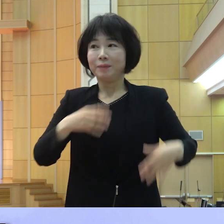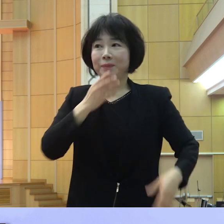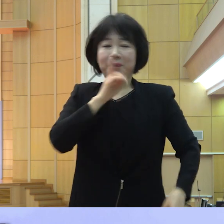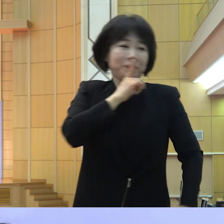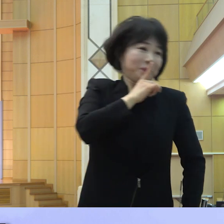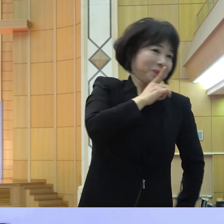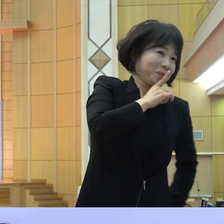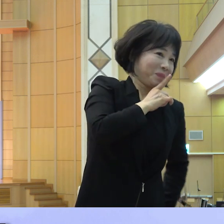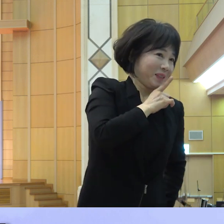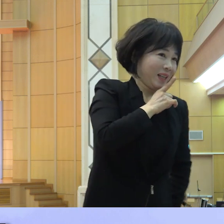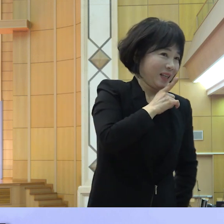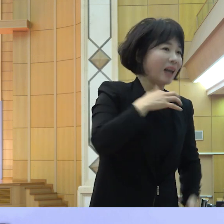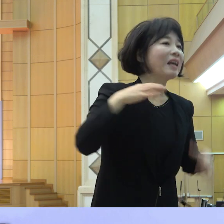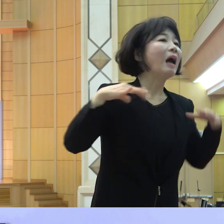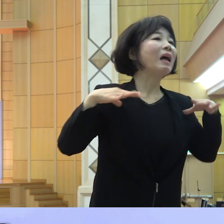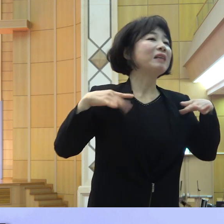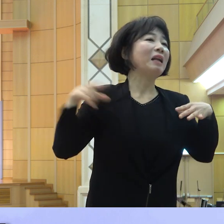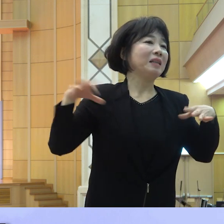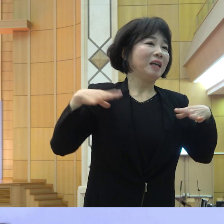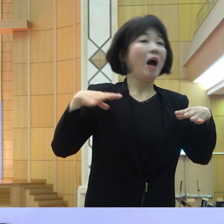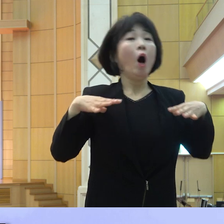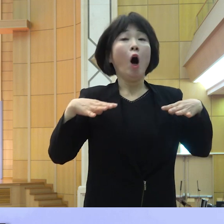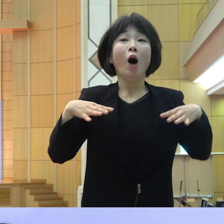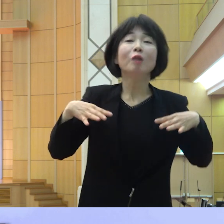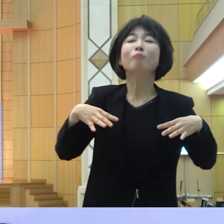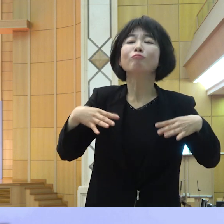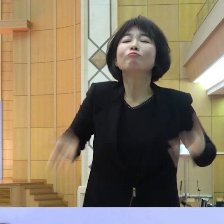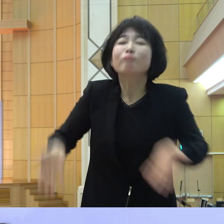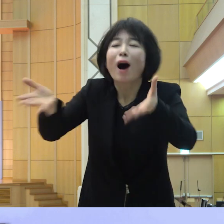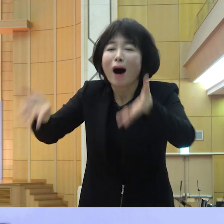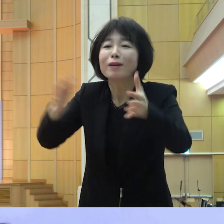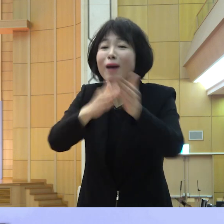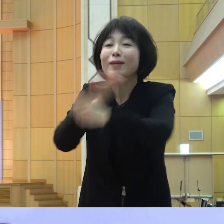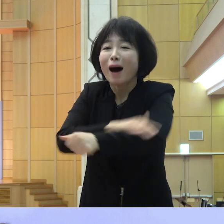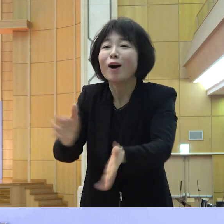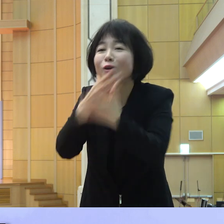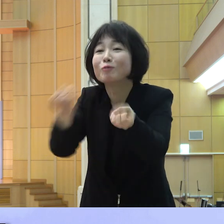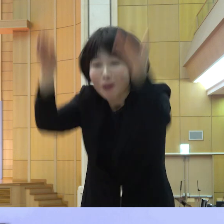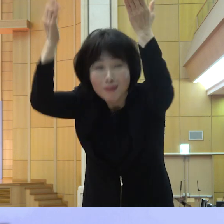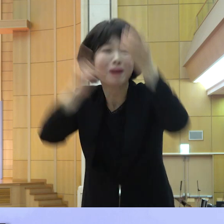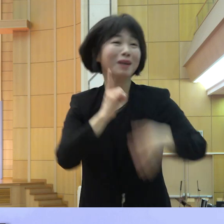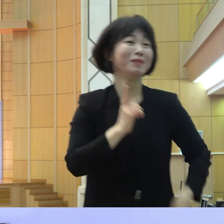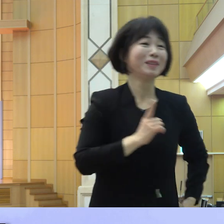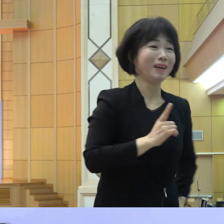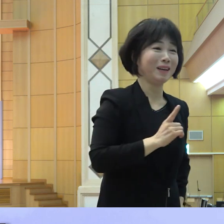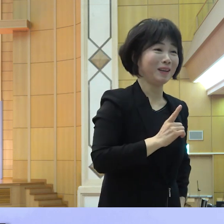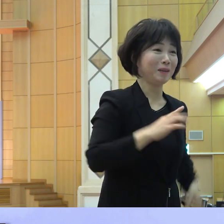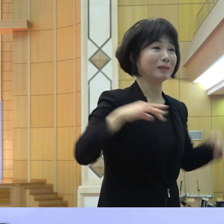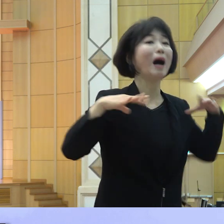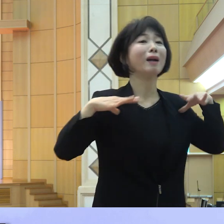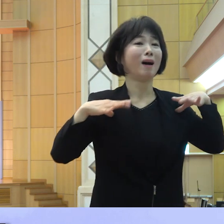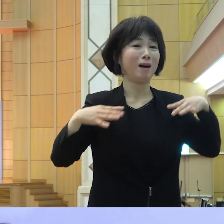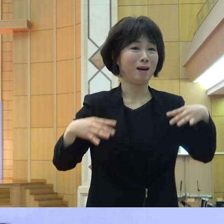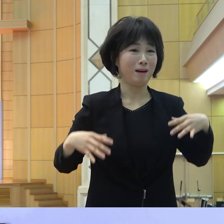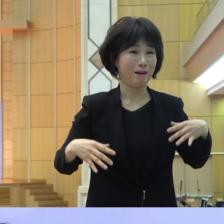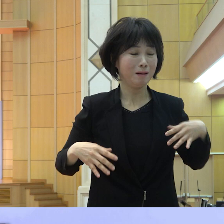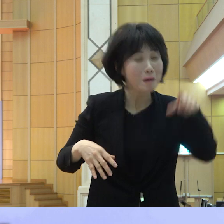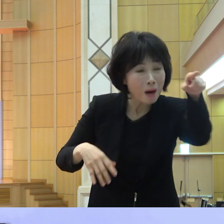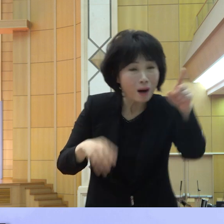없어서 그만하고. 그래서 사람이 떡으로만 살 것이 아니라 하나님으로 나오는 말씀을 산다. 여기서 보세요. 아, 만나가